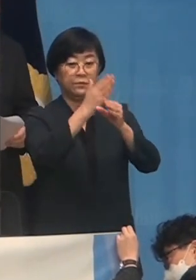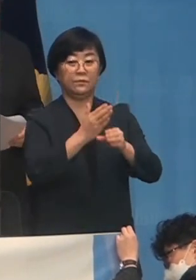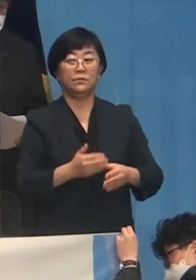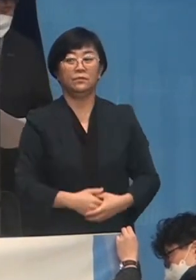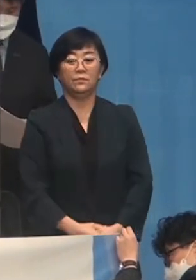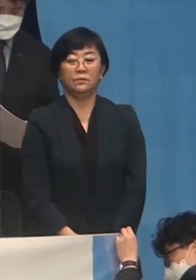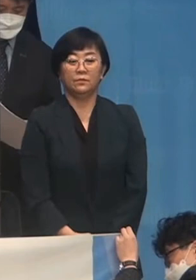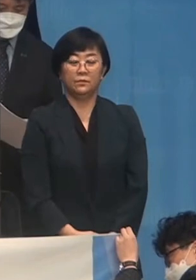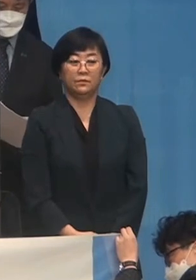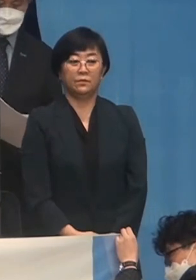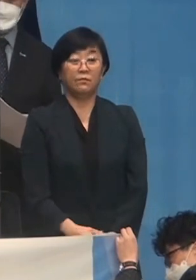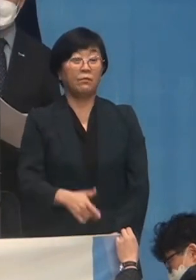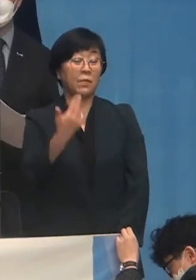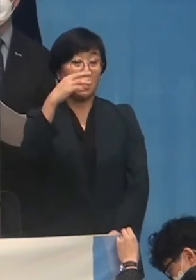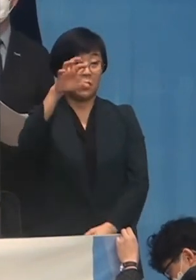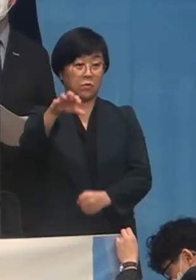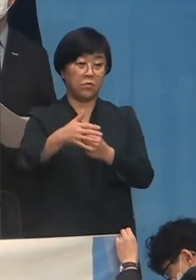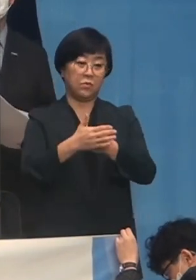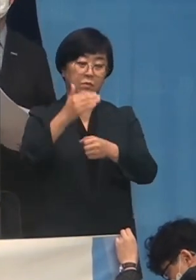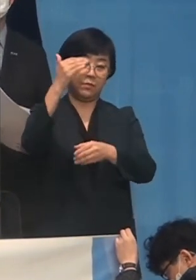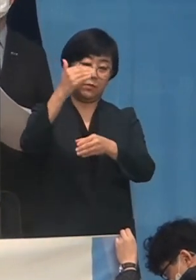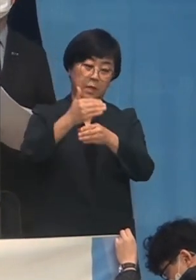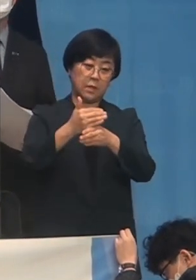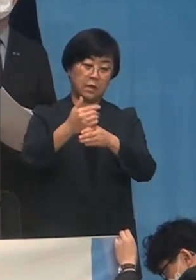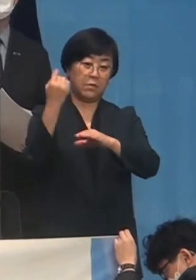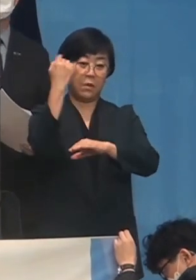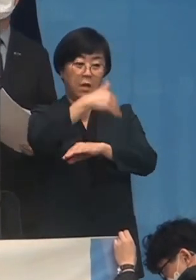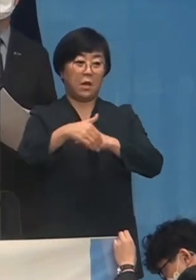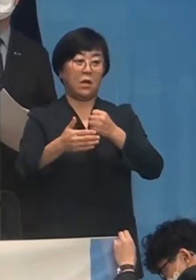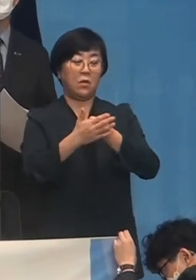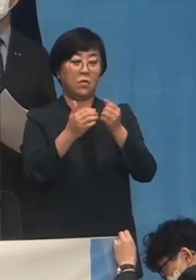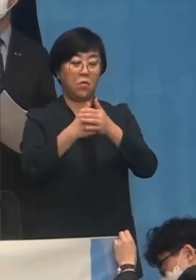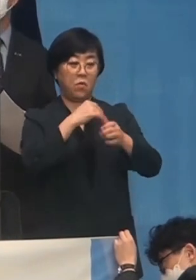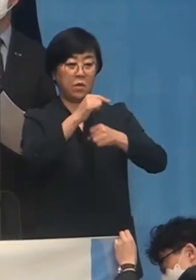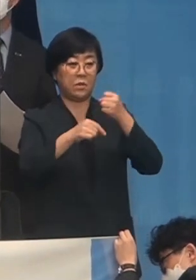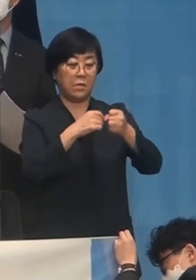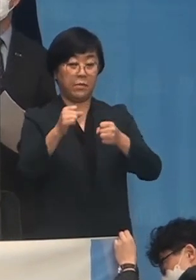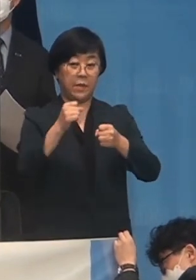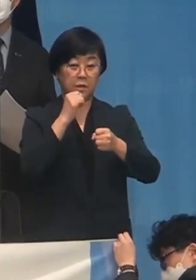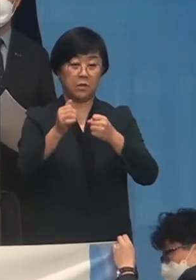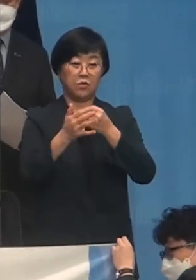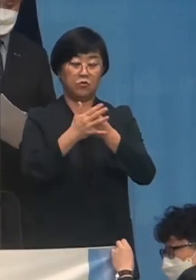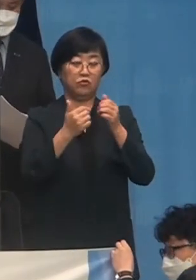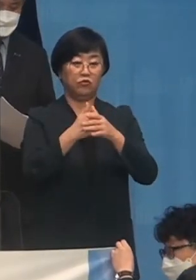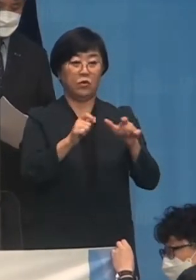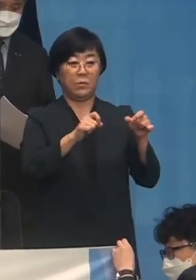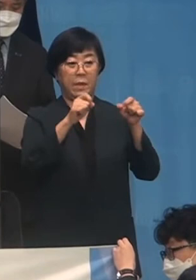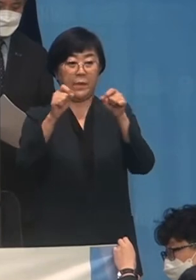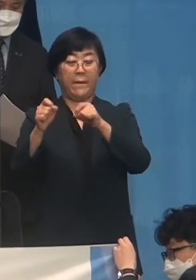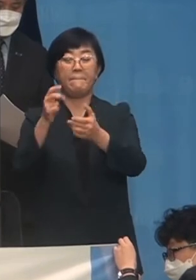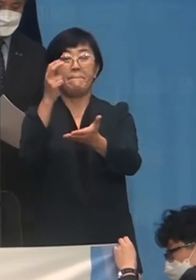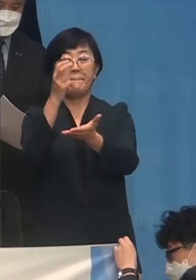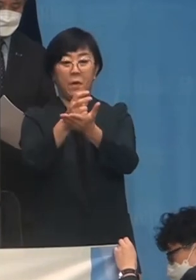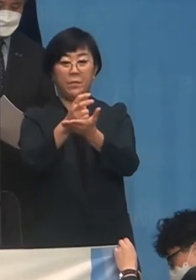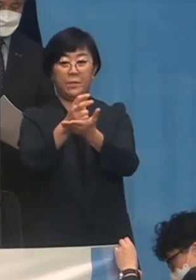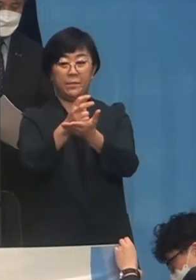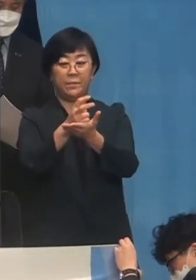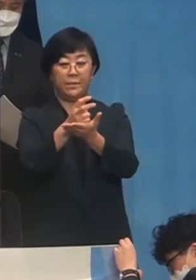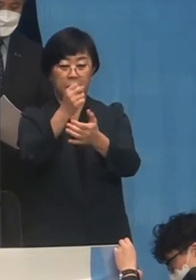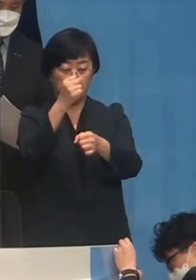중입니다. 미국은 폐쇄 예정인 원자력 발전소의 수명 연장 법안을